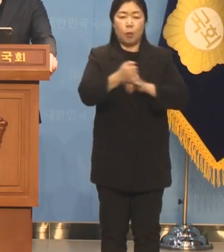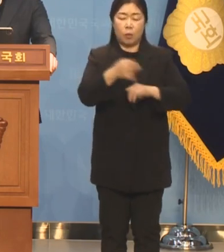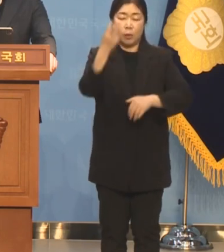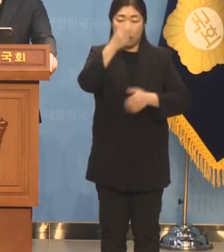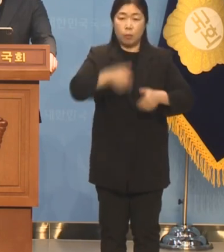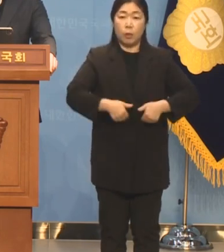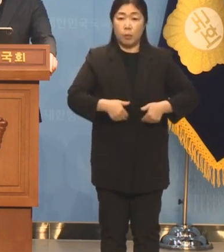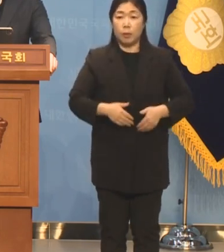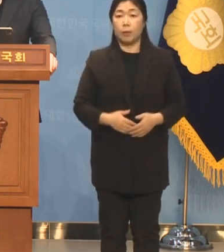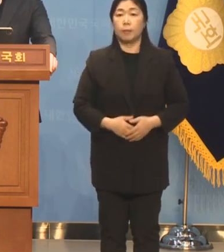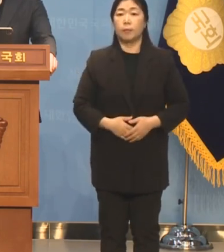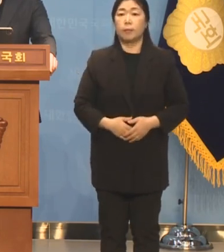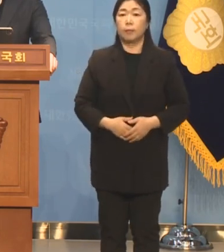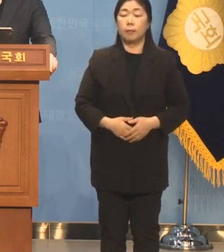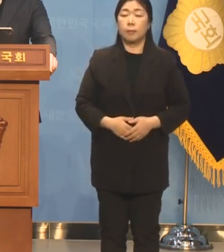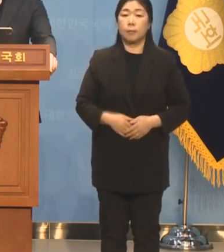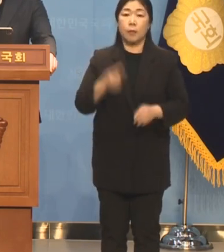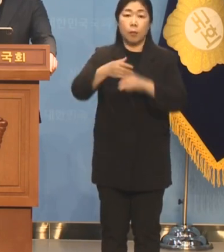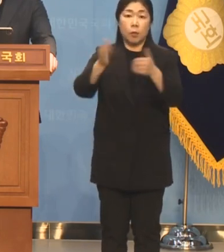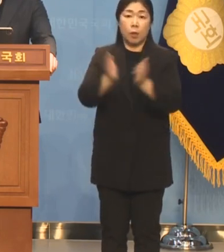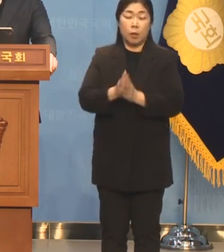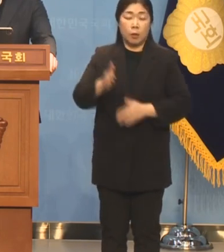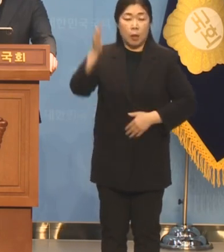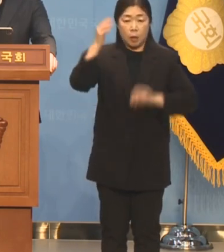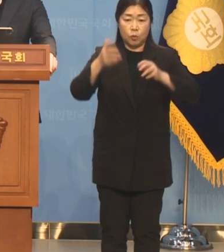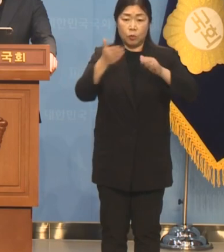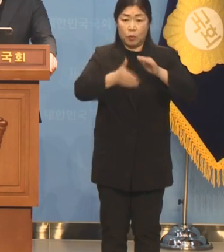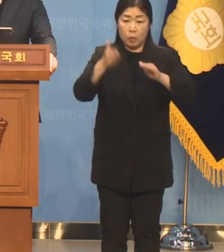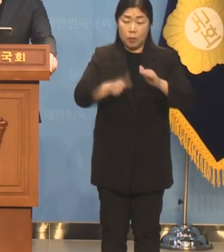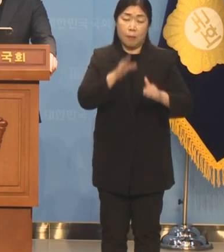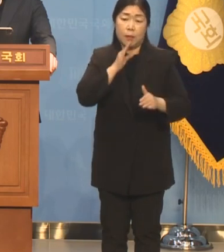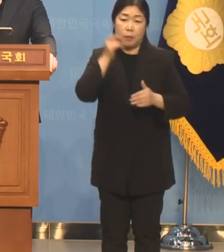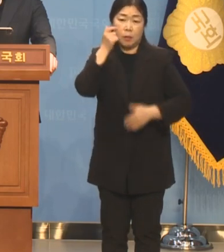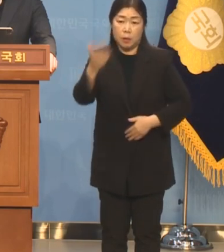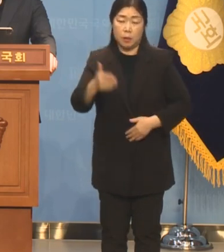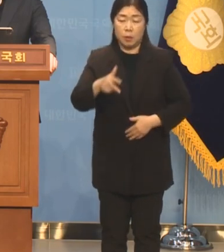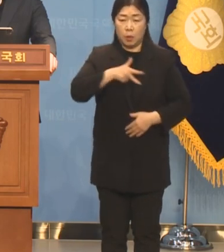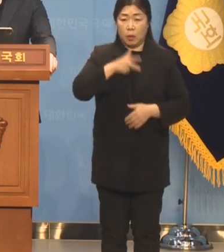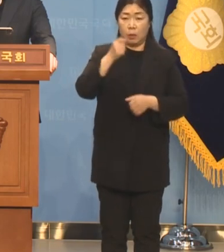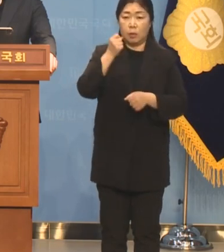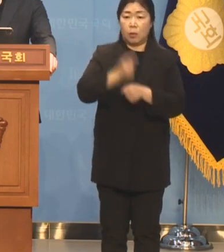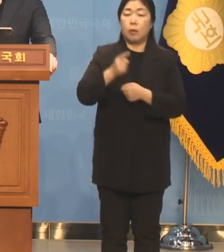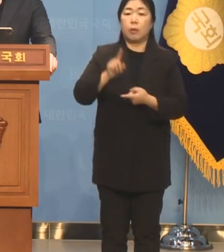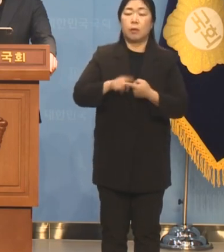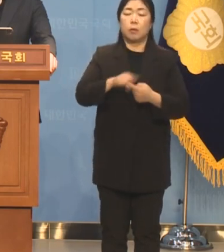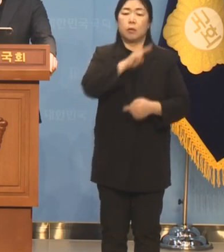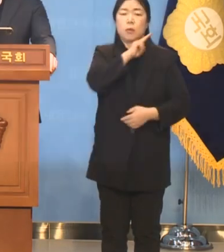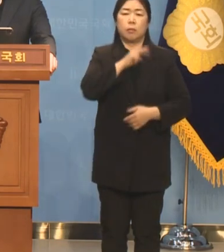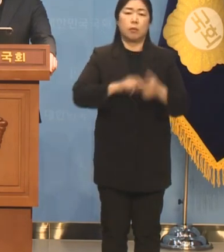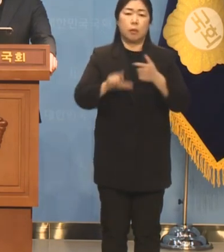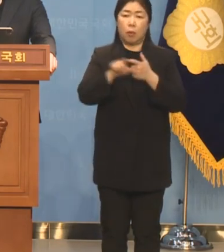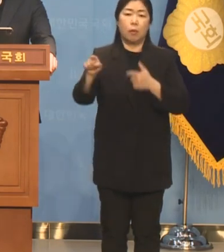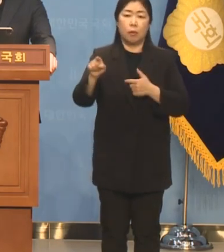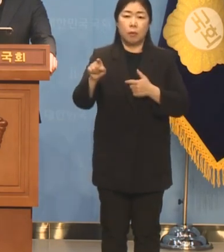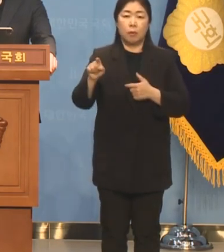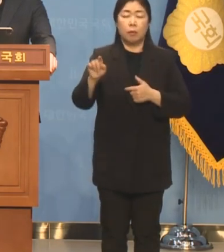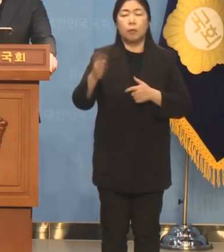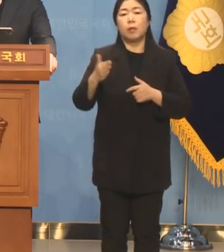합니다. 민주당은 대한민국 공당이 맞는지 그 정체성에 대한 의심이 더 이상 깊어지지